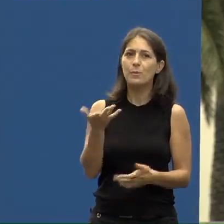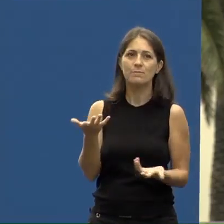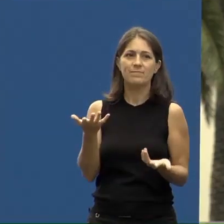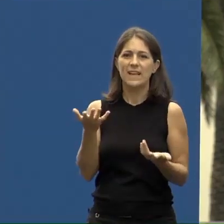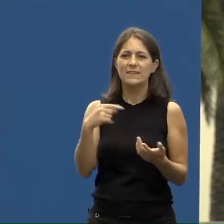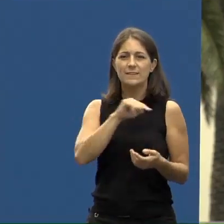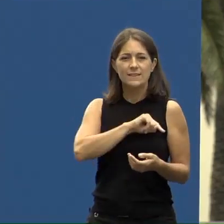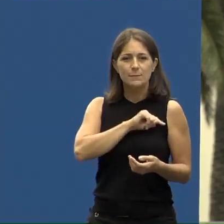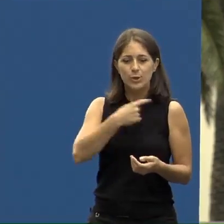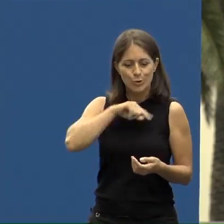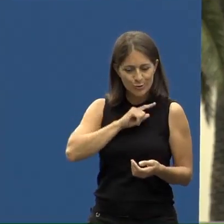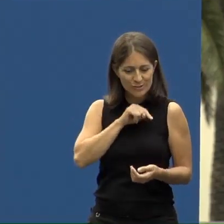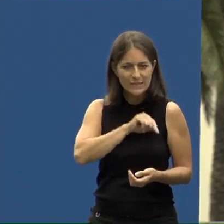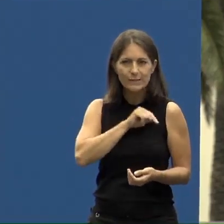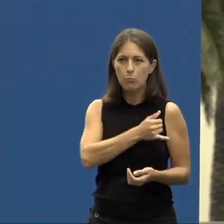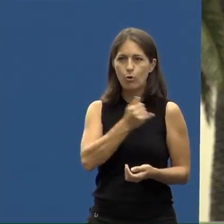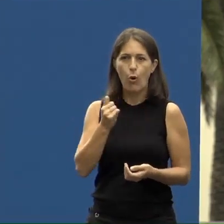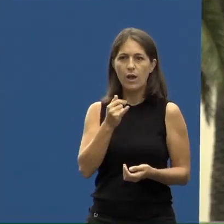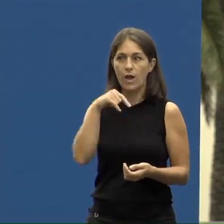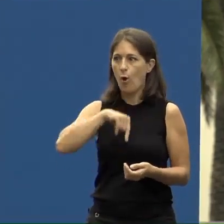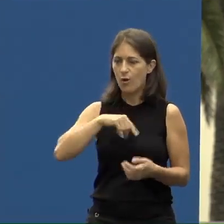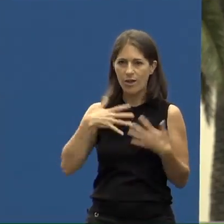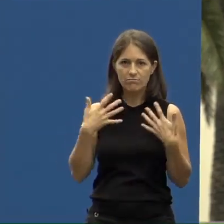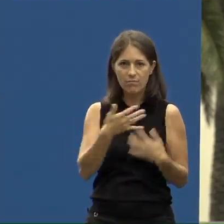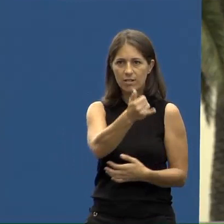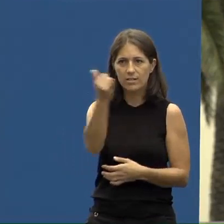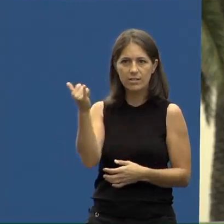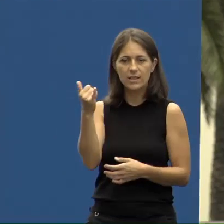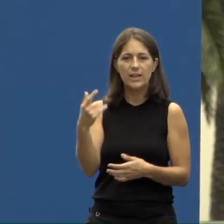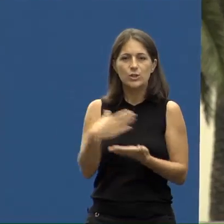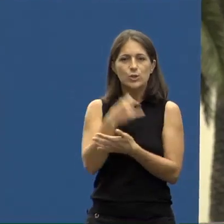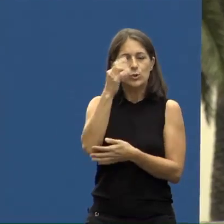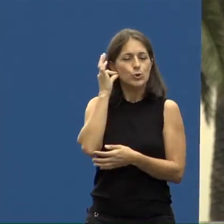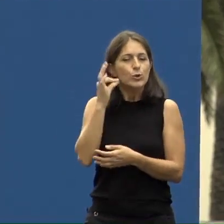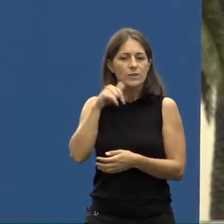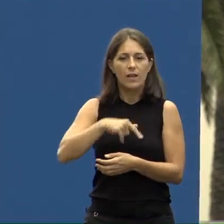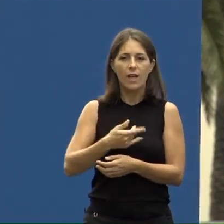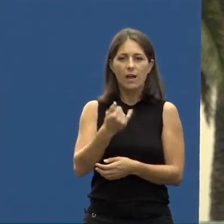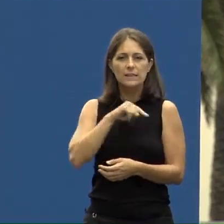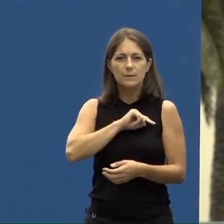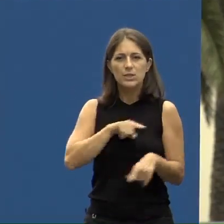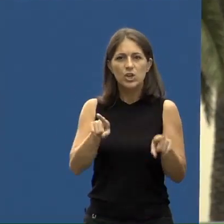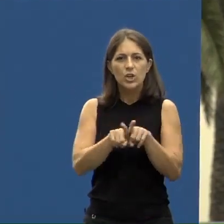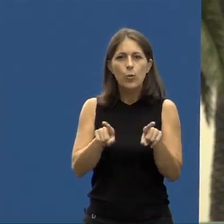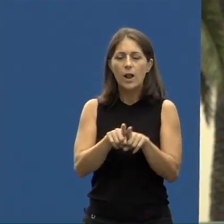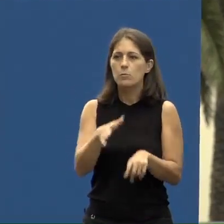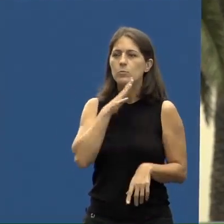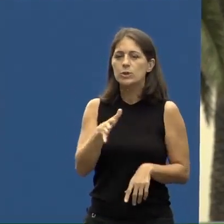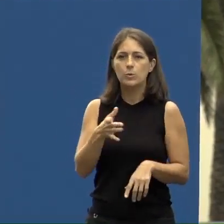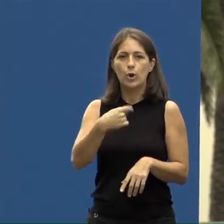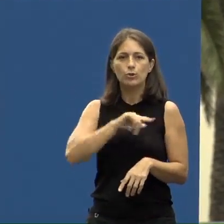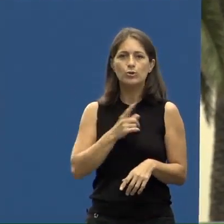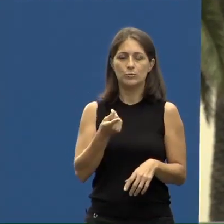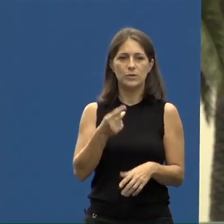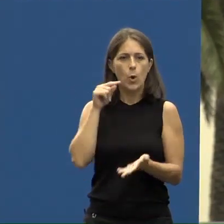este sentimento que temos os que estamos todos hoxe aquí e todas é porque compartimos